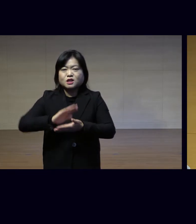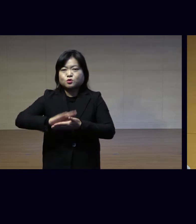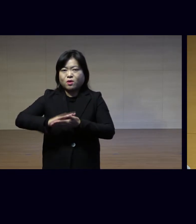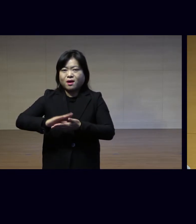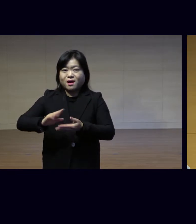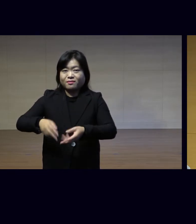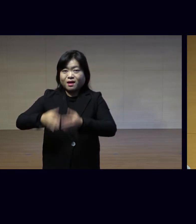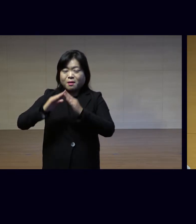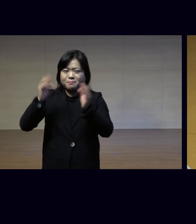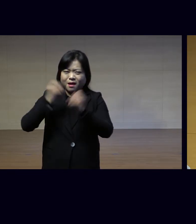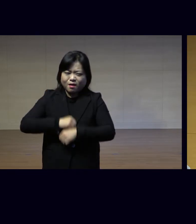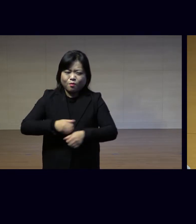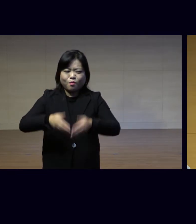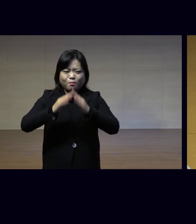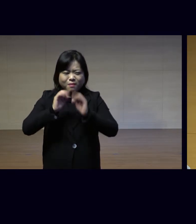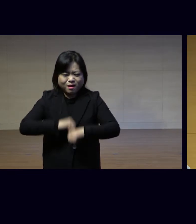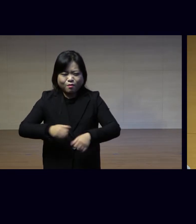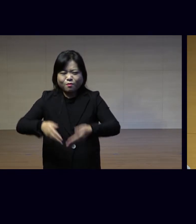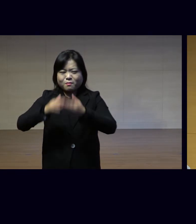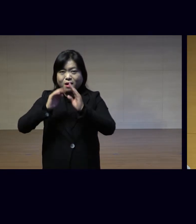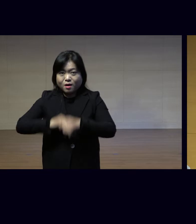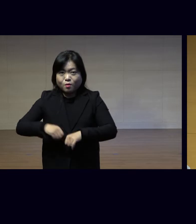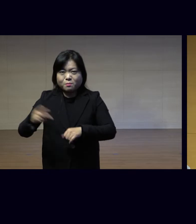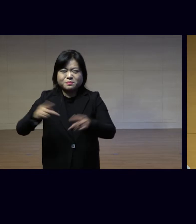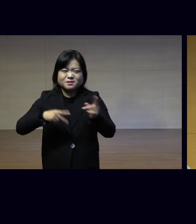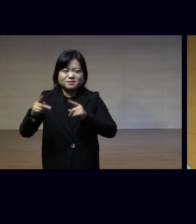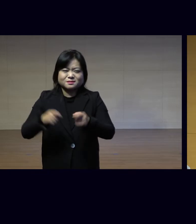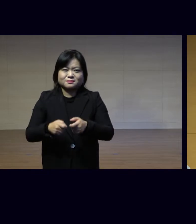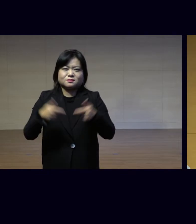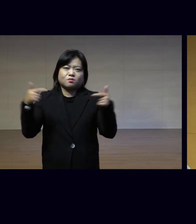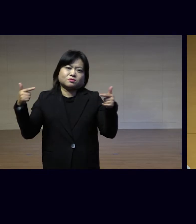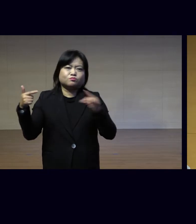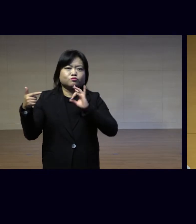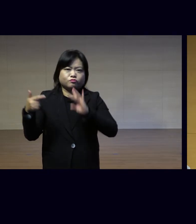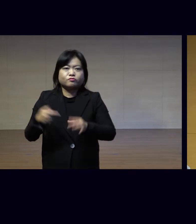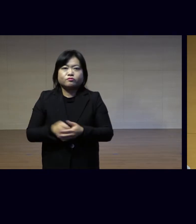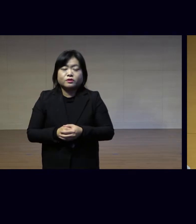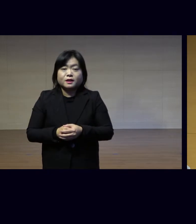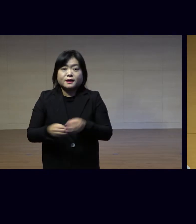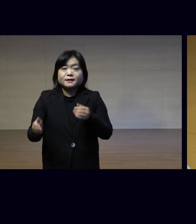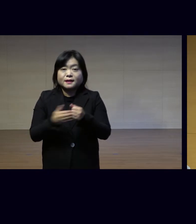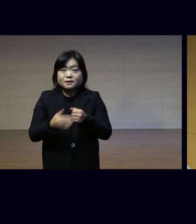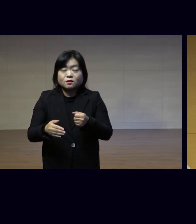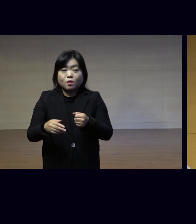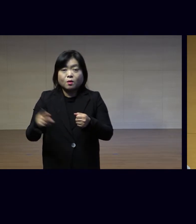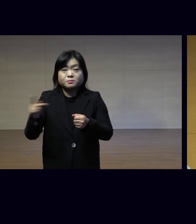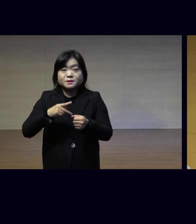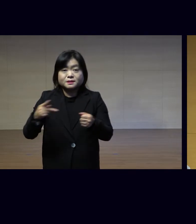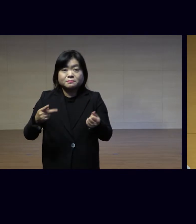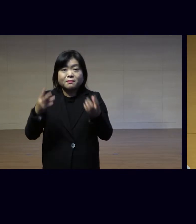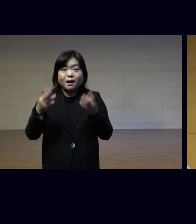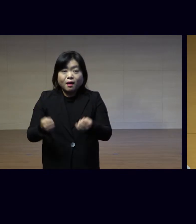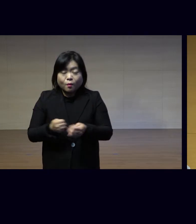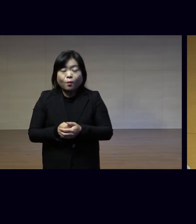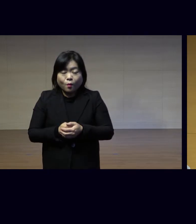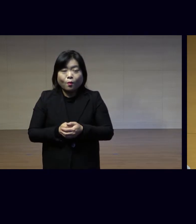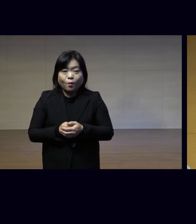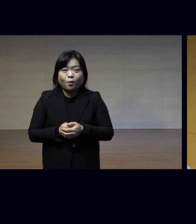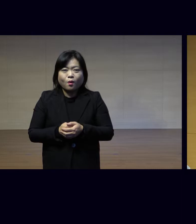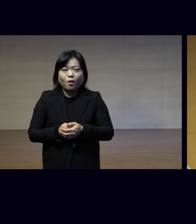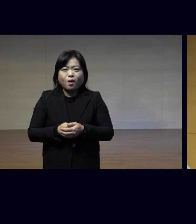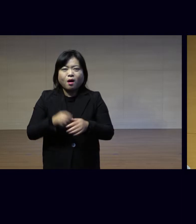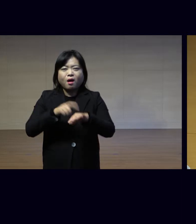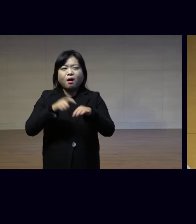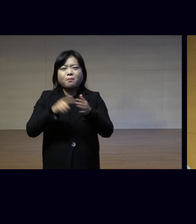만회하려고 활자 주조업 했다가 망해서 빚이 늘어갔던 겁니다. 그래서 이제 빚이 많았고 물론